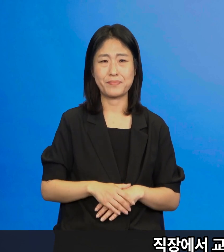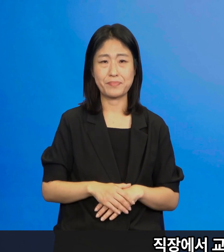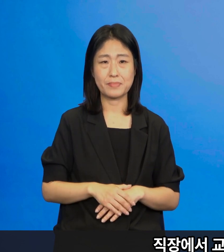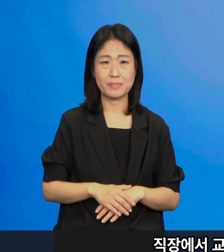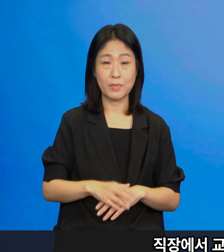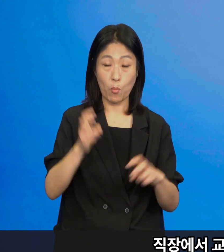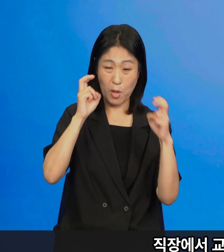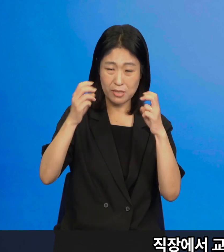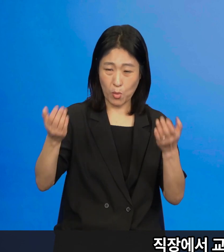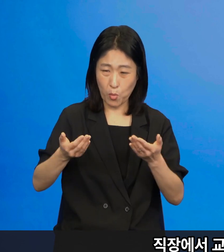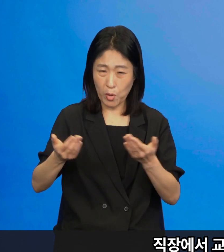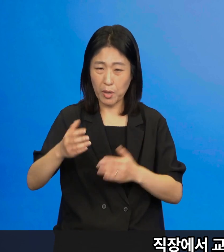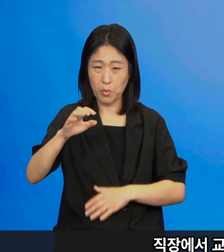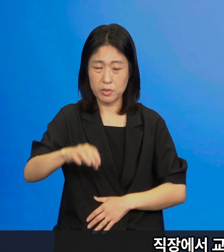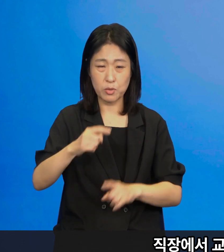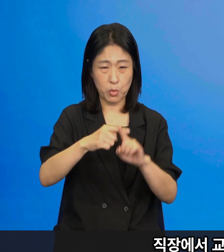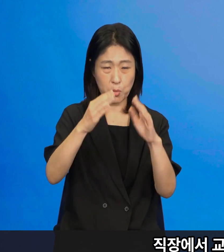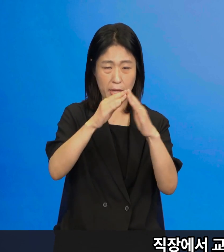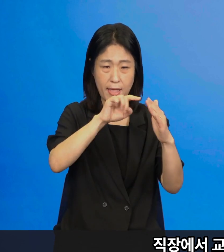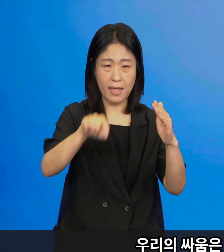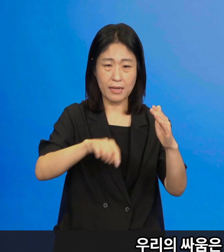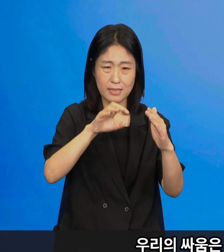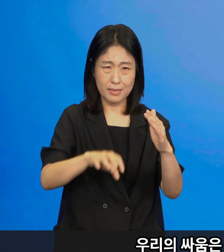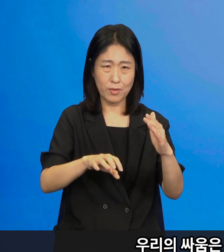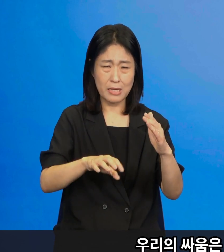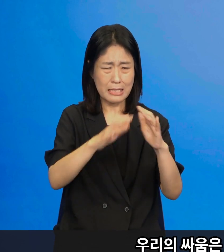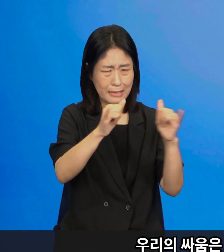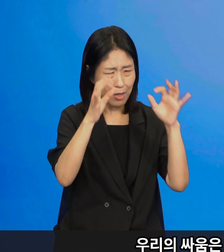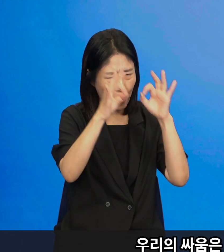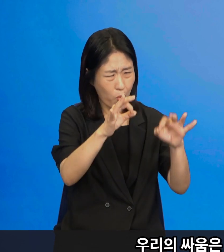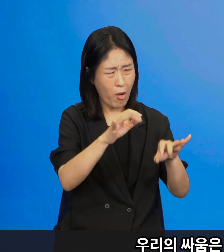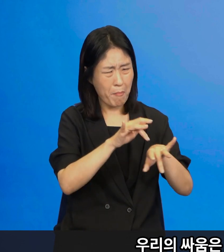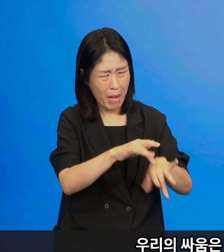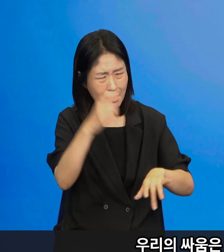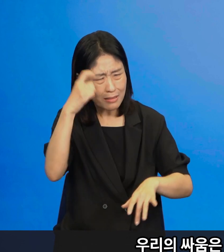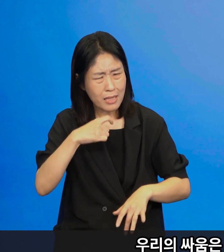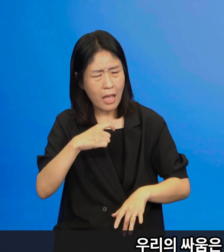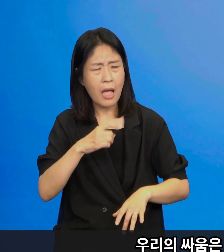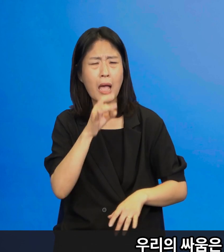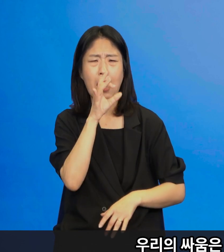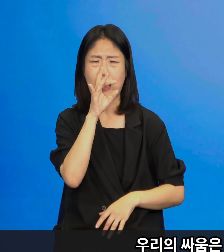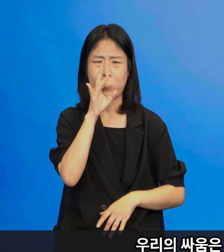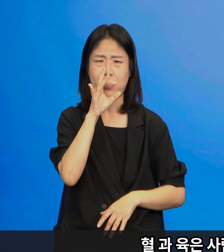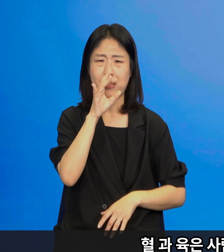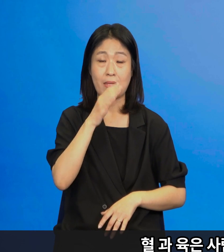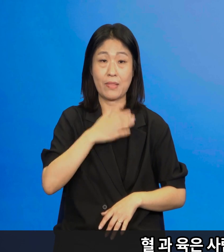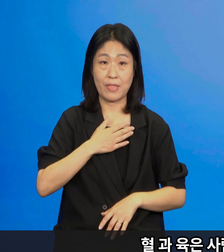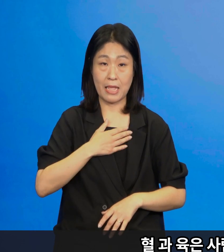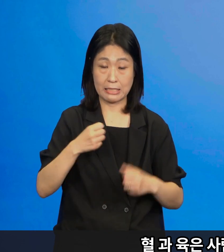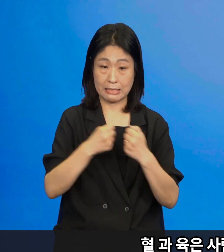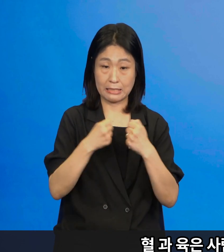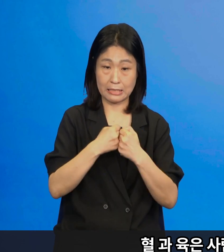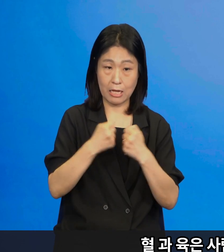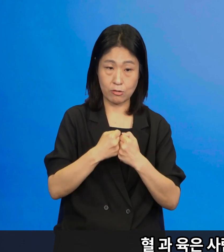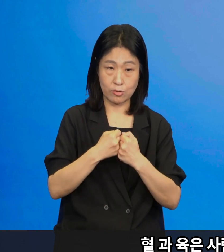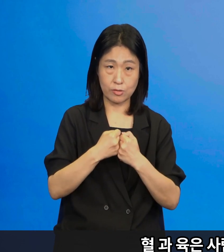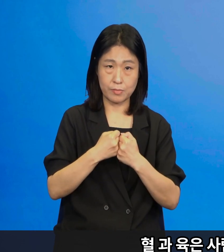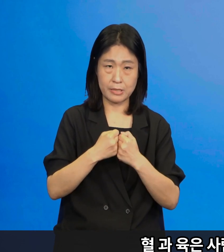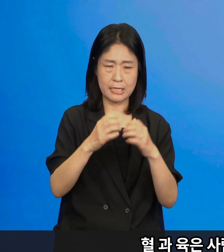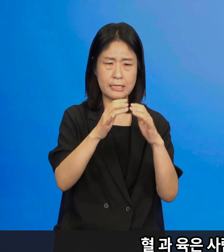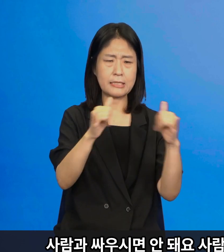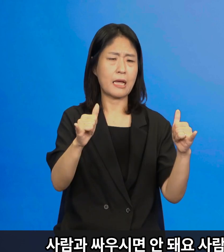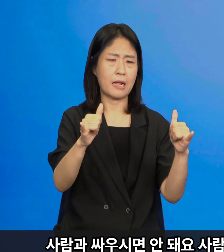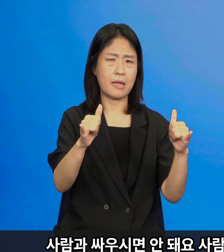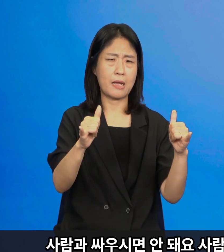직장에서, 교회에서 아니에요. 우리의 싸움은 혈과 육이 아니에요. 혈과 육은 사람을 말하는